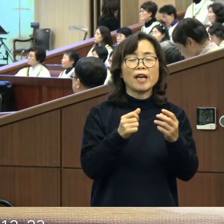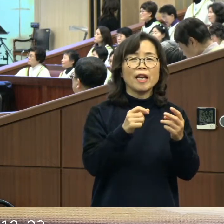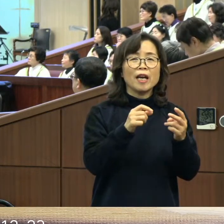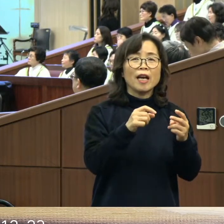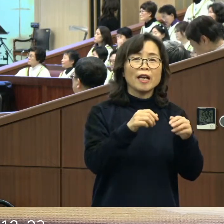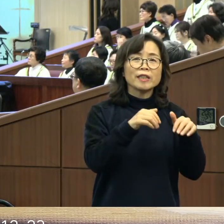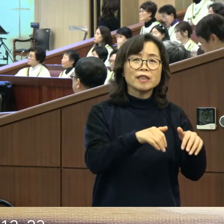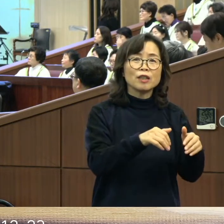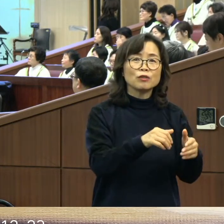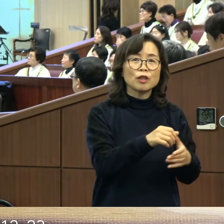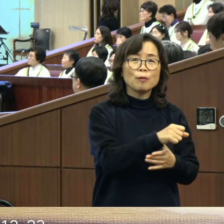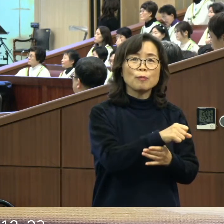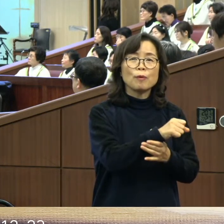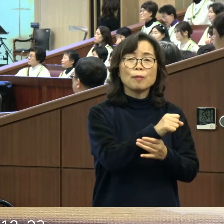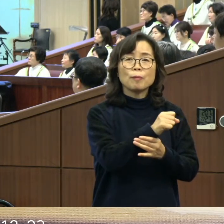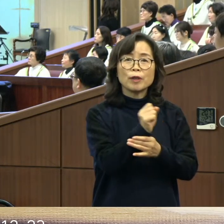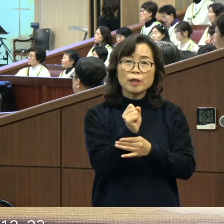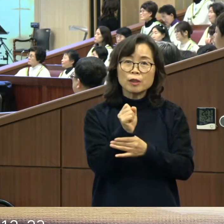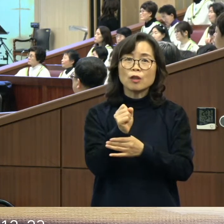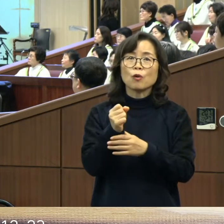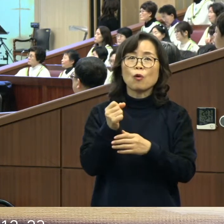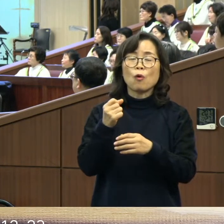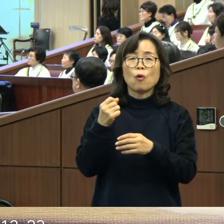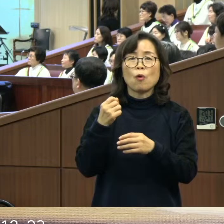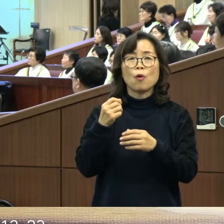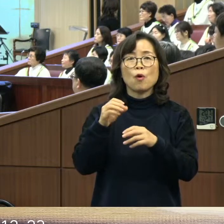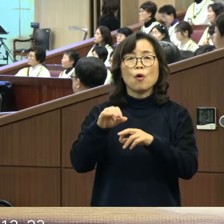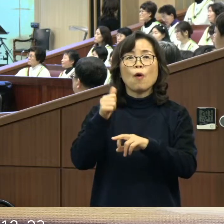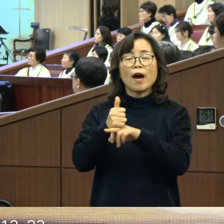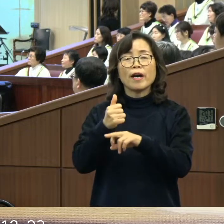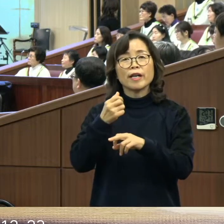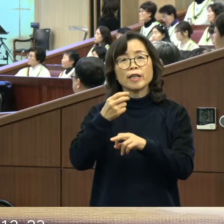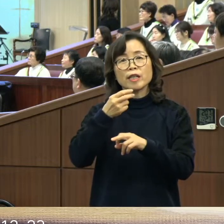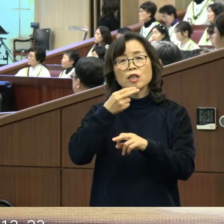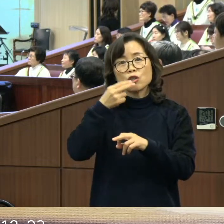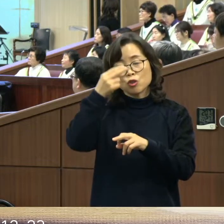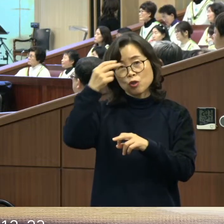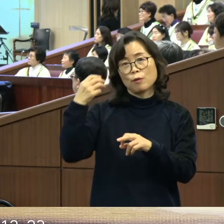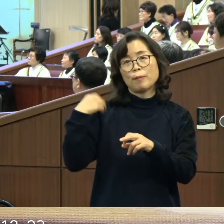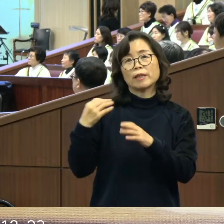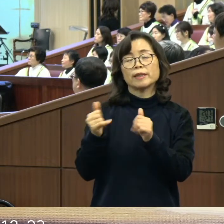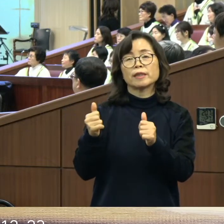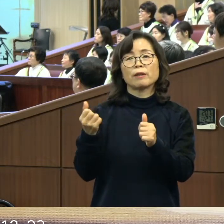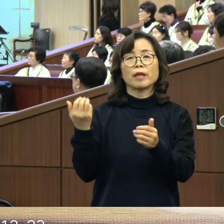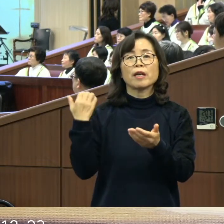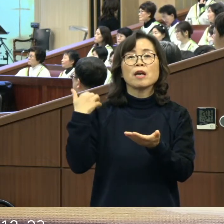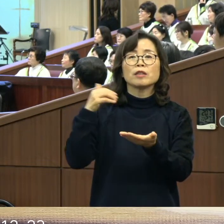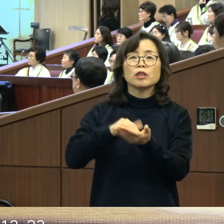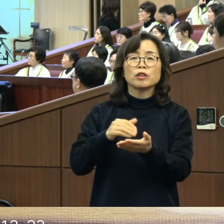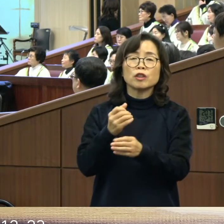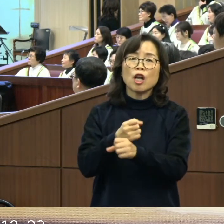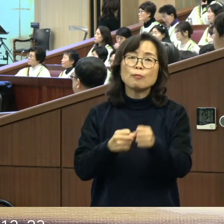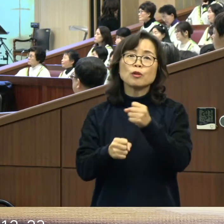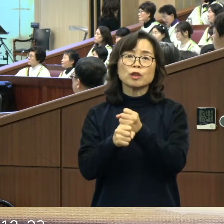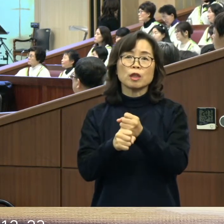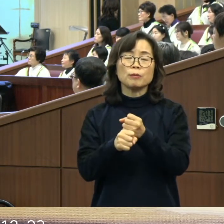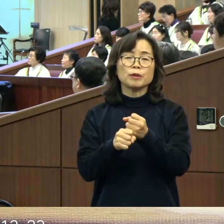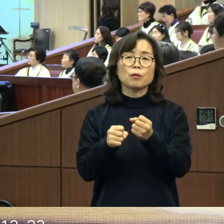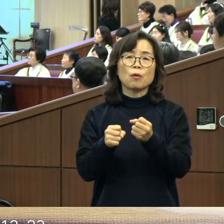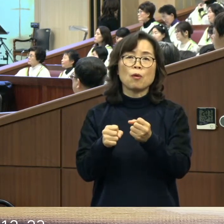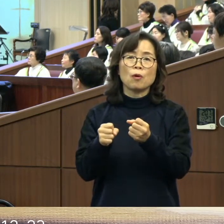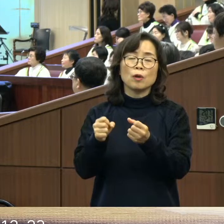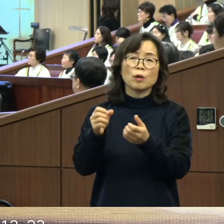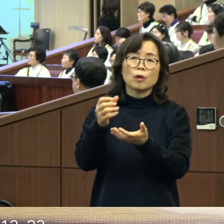대게 하리라. 바로의 술 맡은 관원장은 전직을 회복시키매 그가